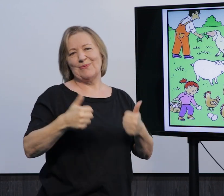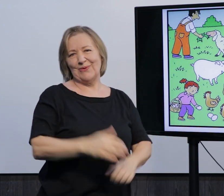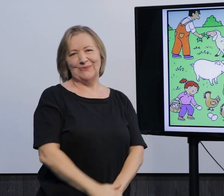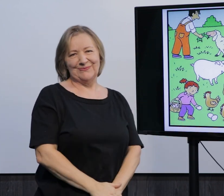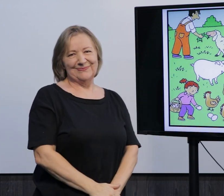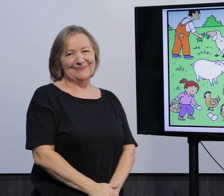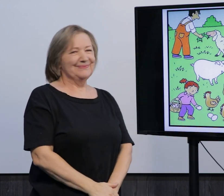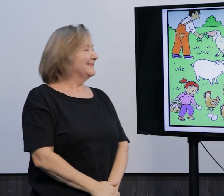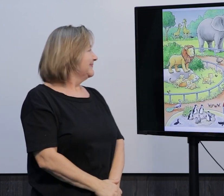E ele é muito bom.